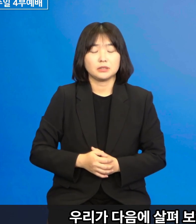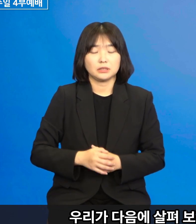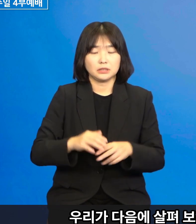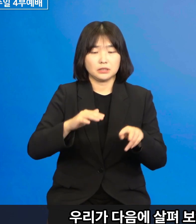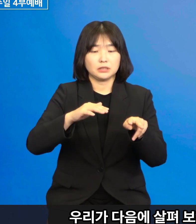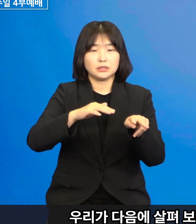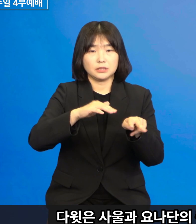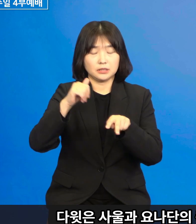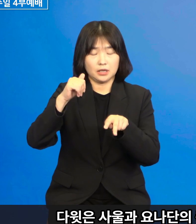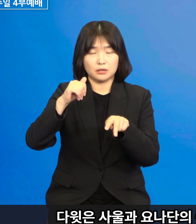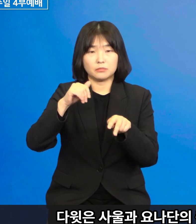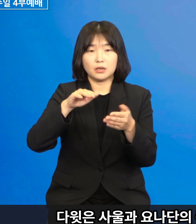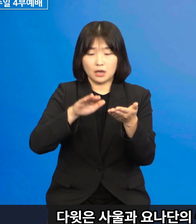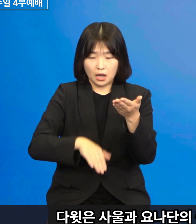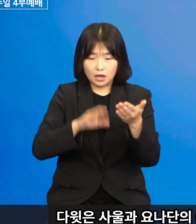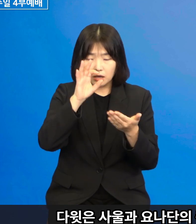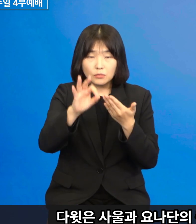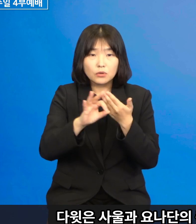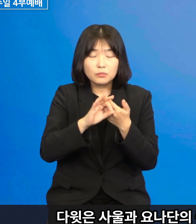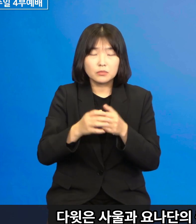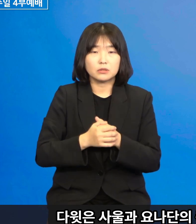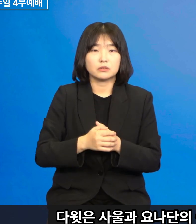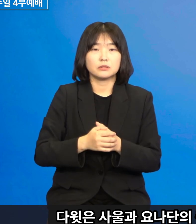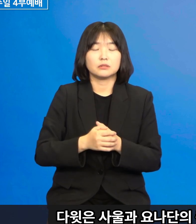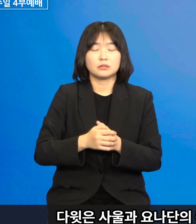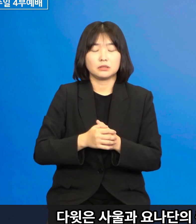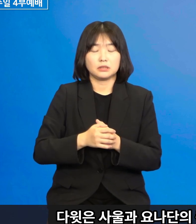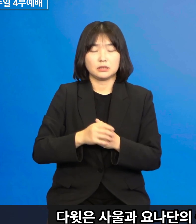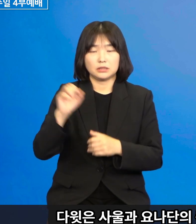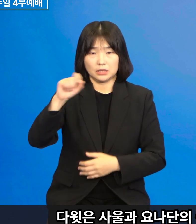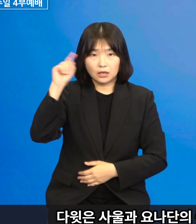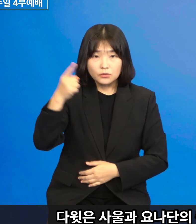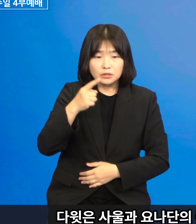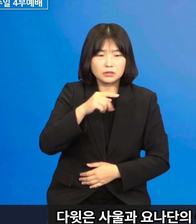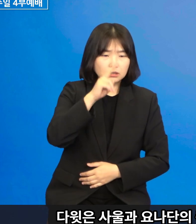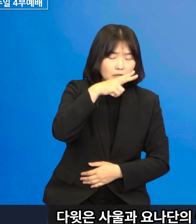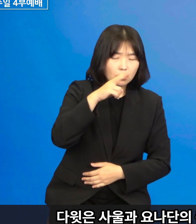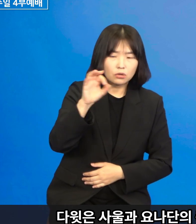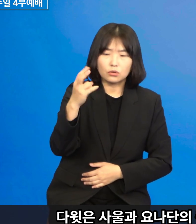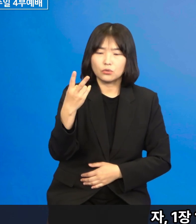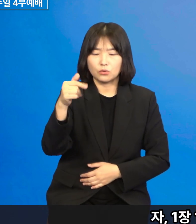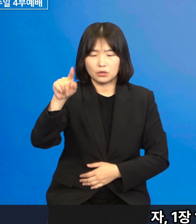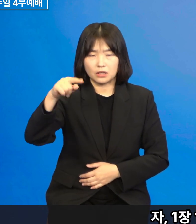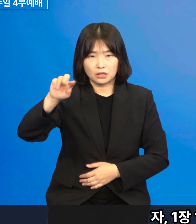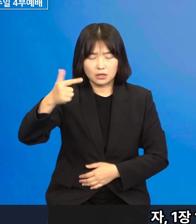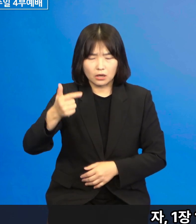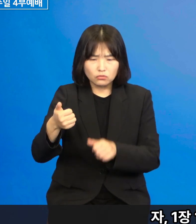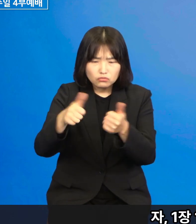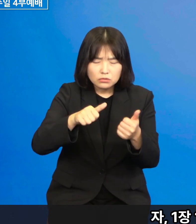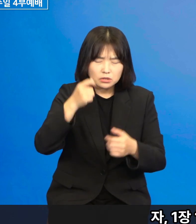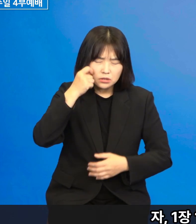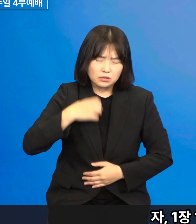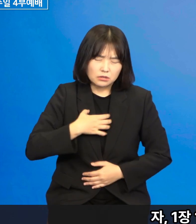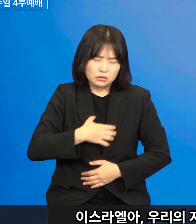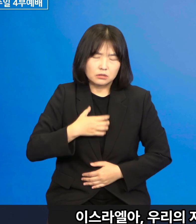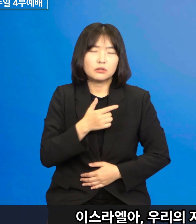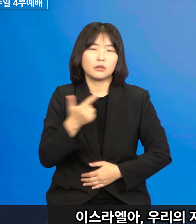보게 되면 다윗은 사울과 요나단의 죽음에 너무나 슬퍼하죠. 자, 1장 19절